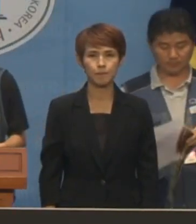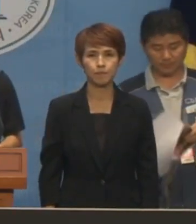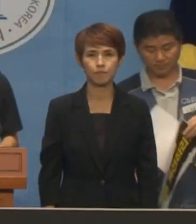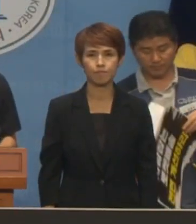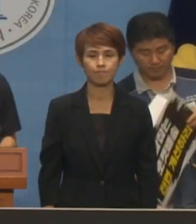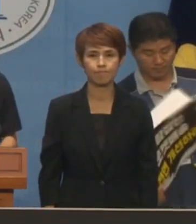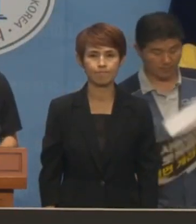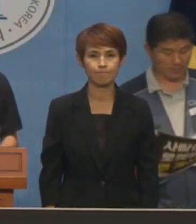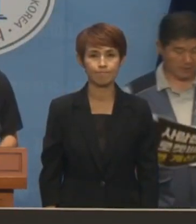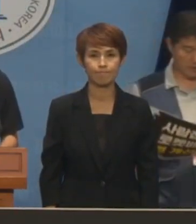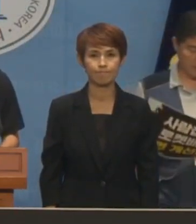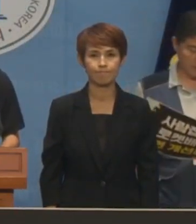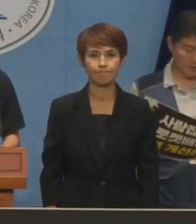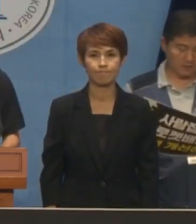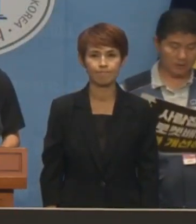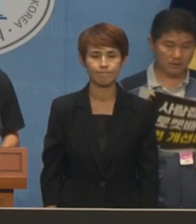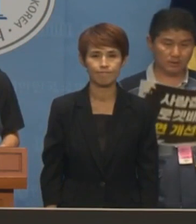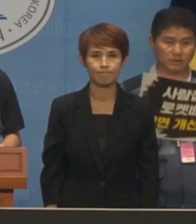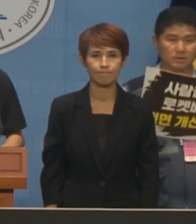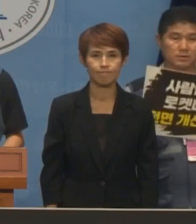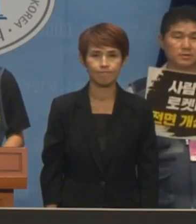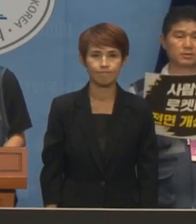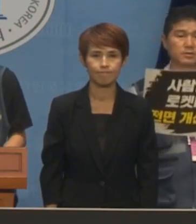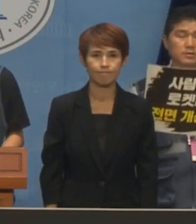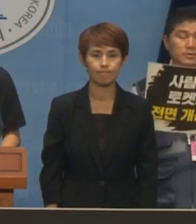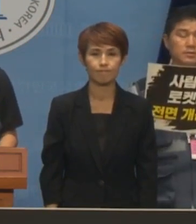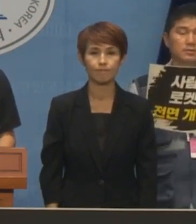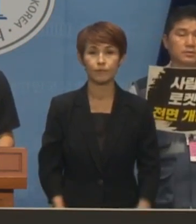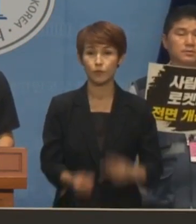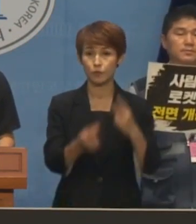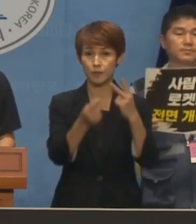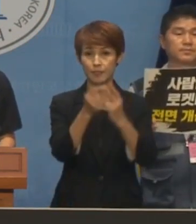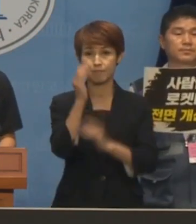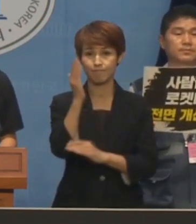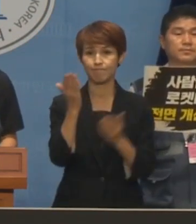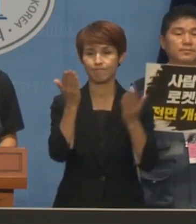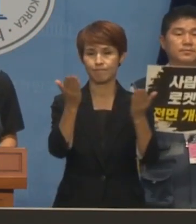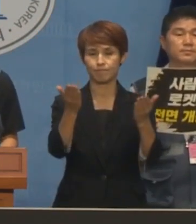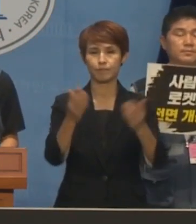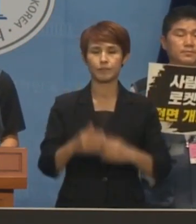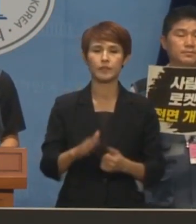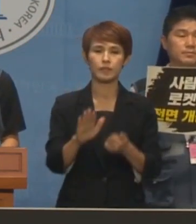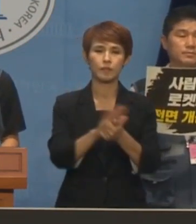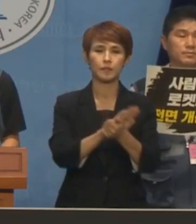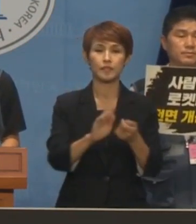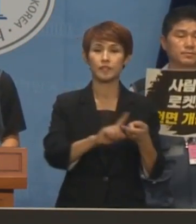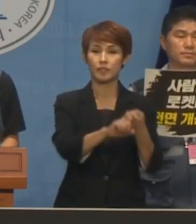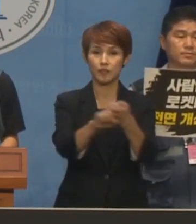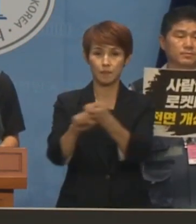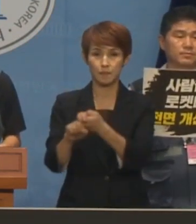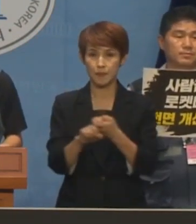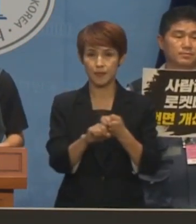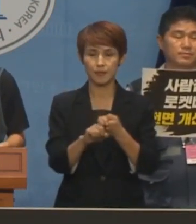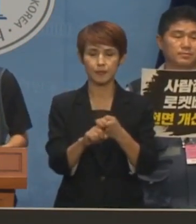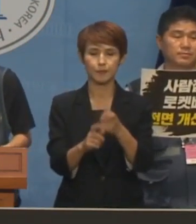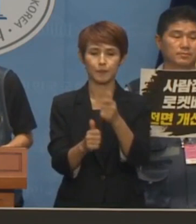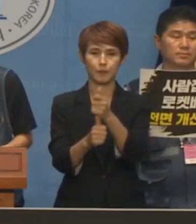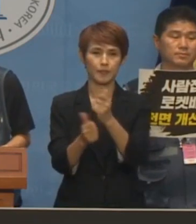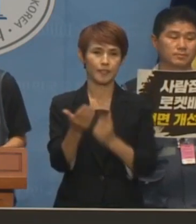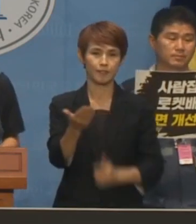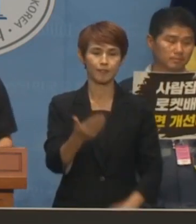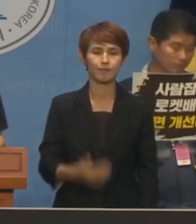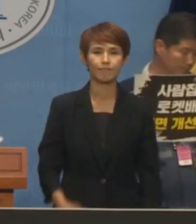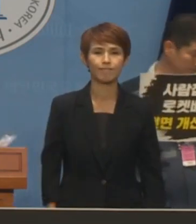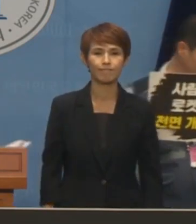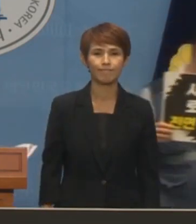감사합니다네 두 번째 쿠팡 교탄 발언 청해 듣도록 하겠습니다 서비스 연맹 정민정 수석부 위원장님 말씀 들어보도록